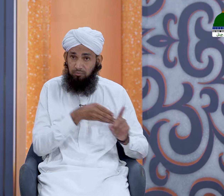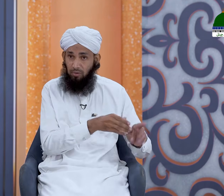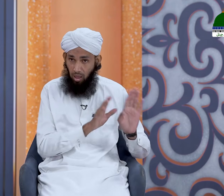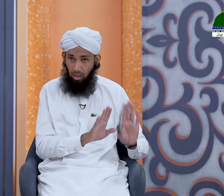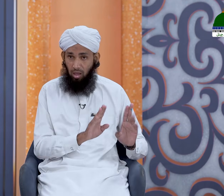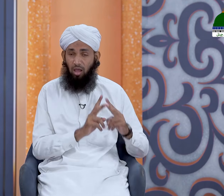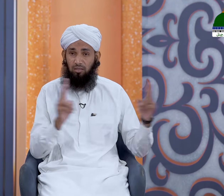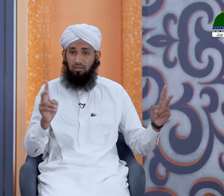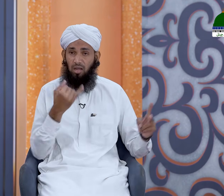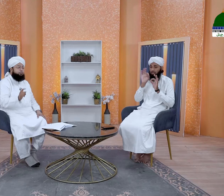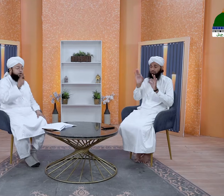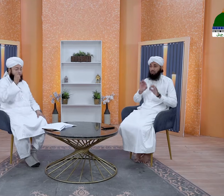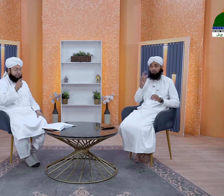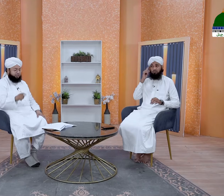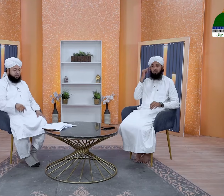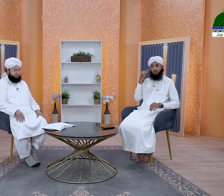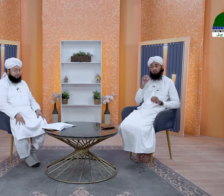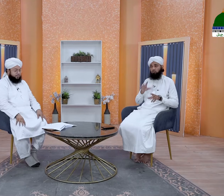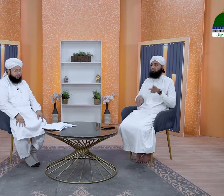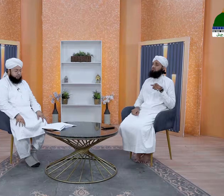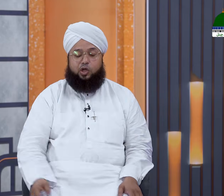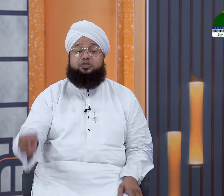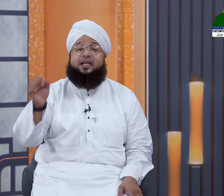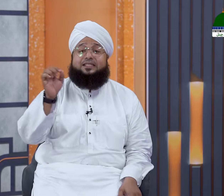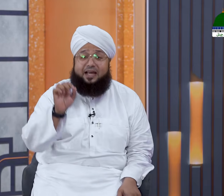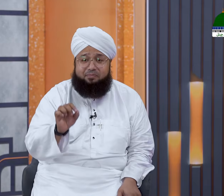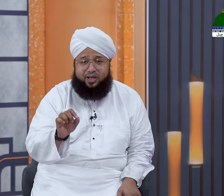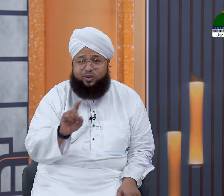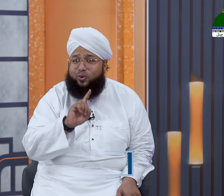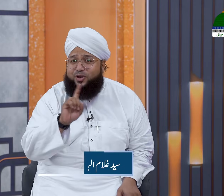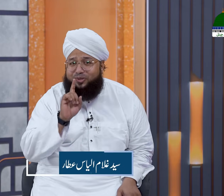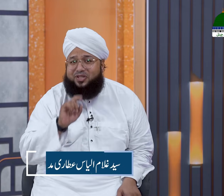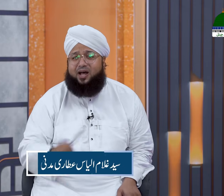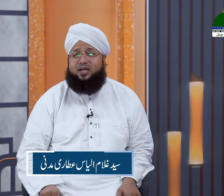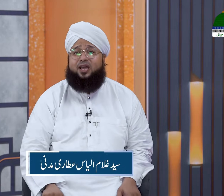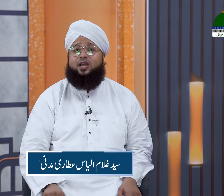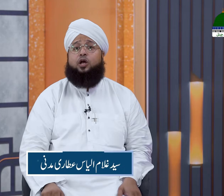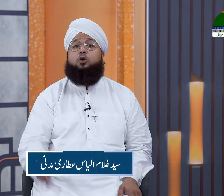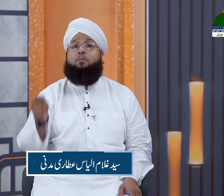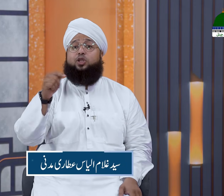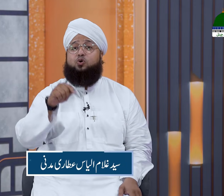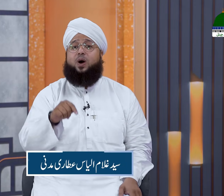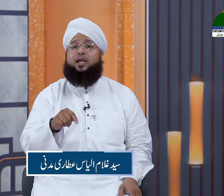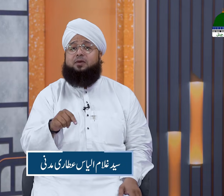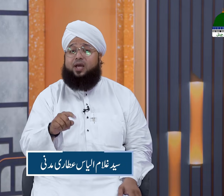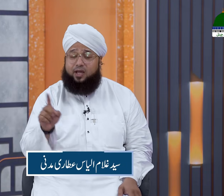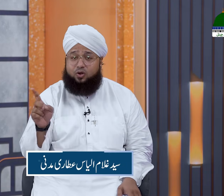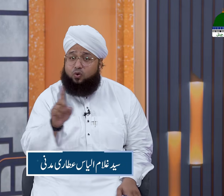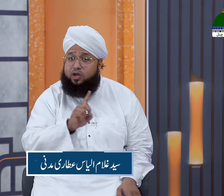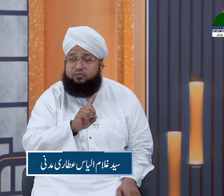کی سوچ ہے، وہ بھی بری ہو جاتی ہے. حسن ظن میں کوئی نقصان نہیں اور بدگمانی میں کوئی